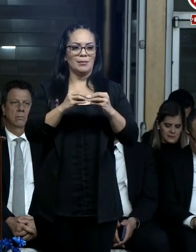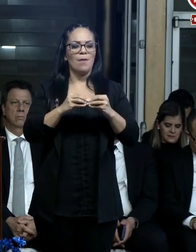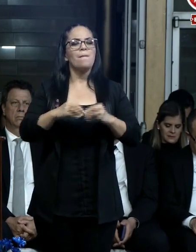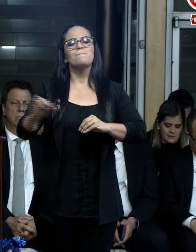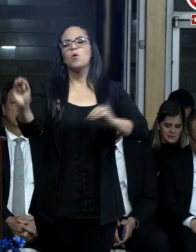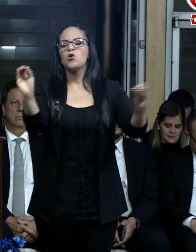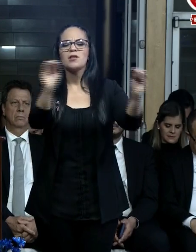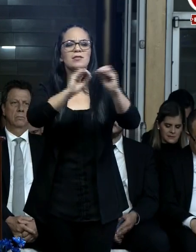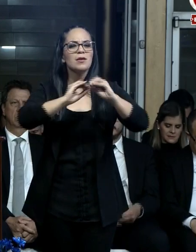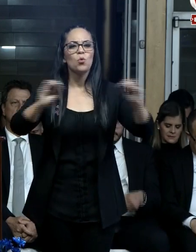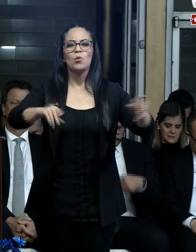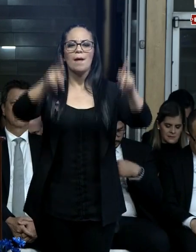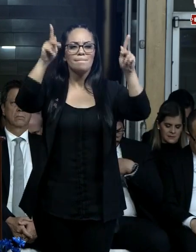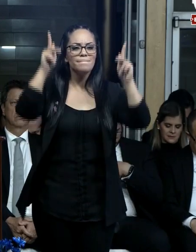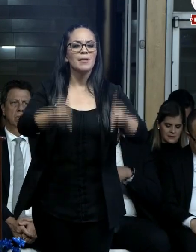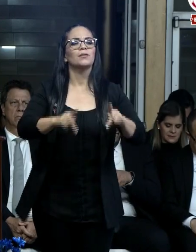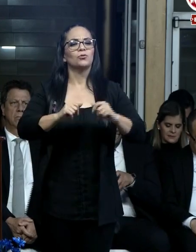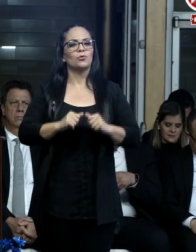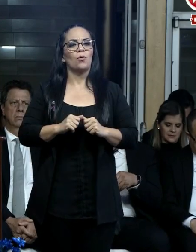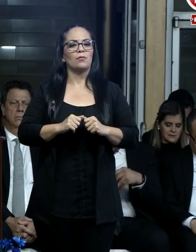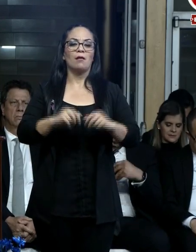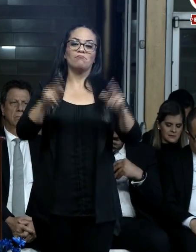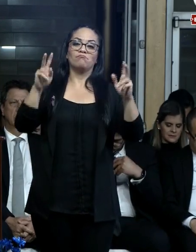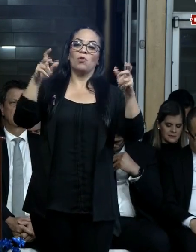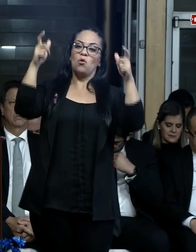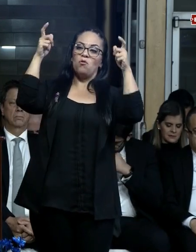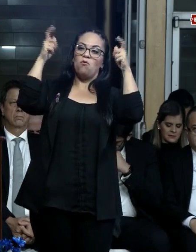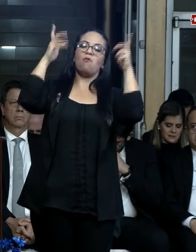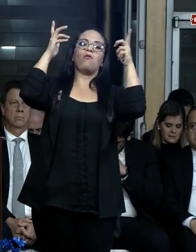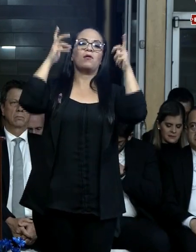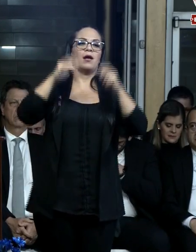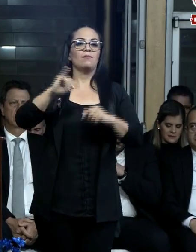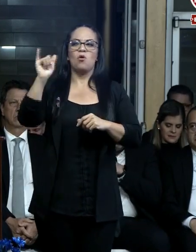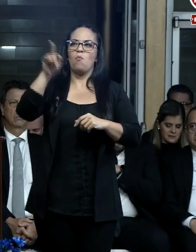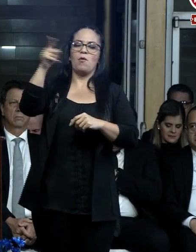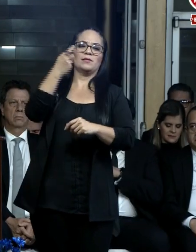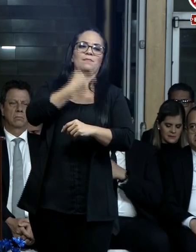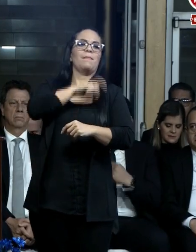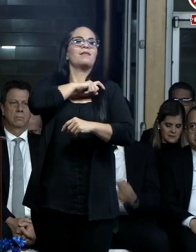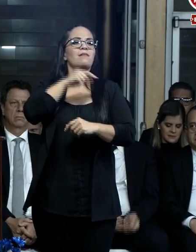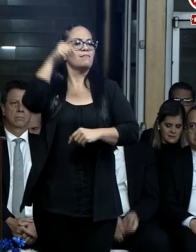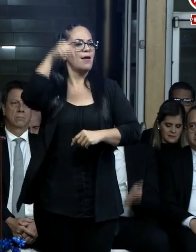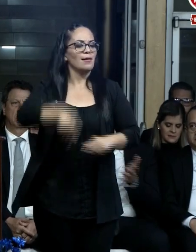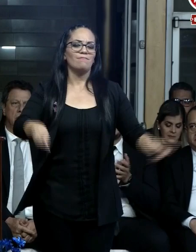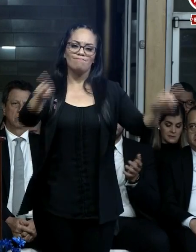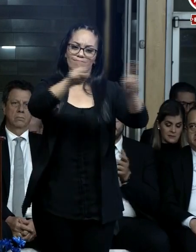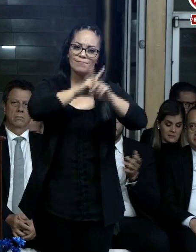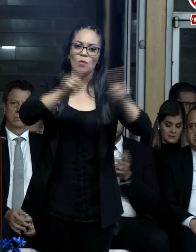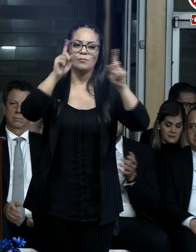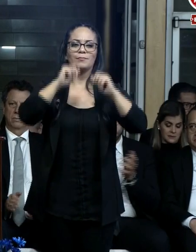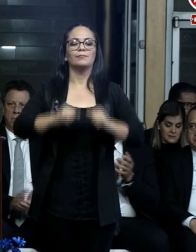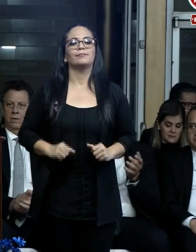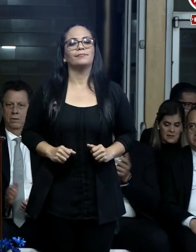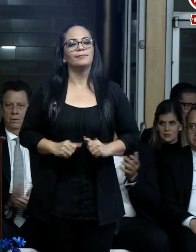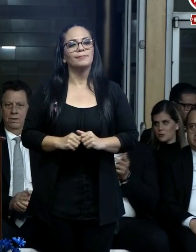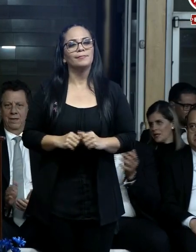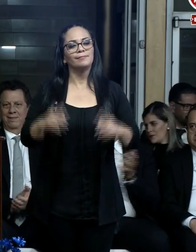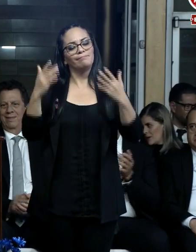por ninguna persona con corona, ni en España ni aquí.